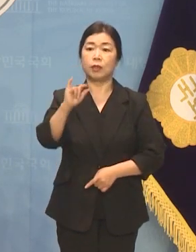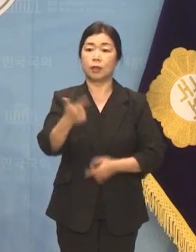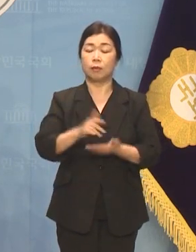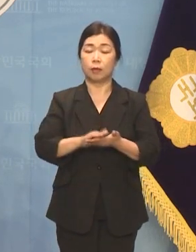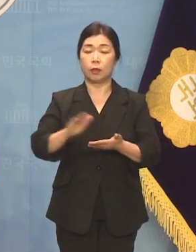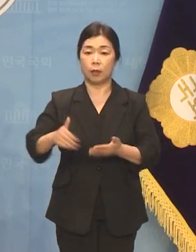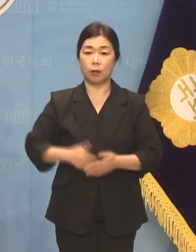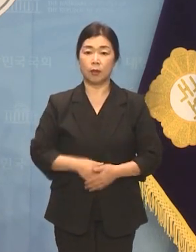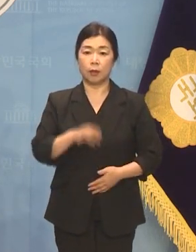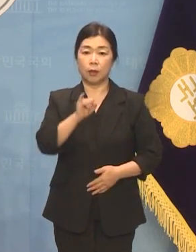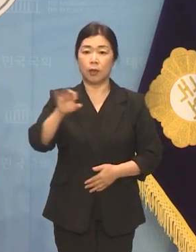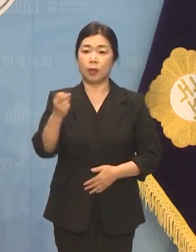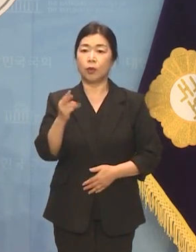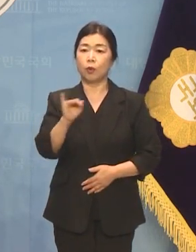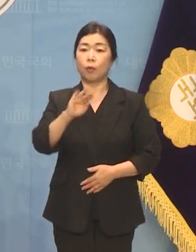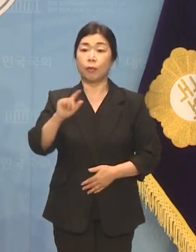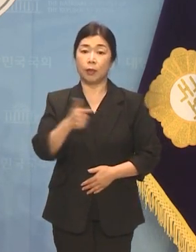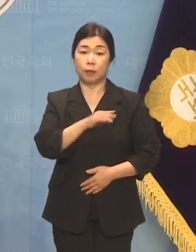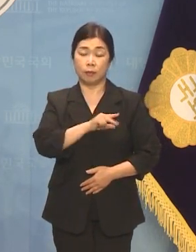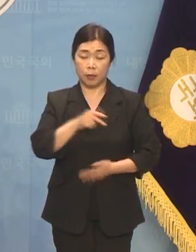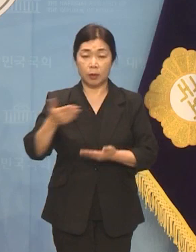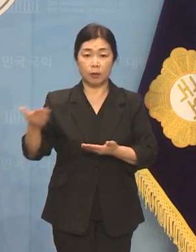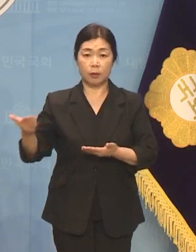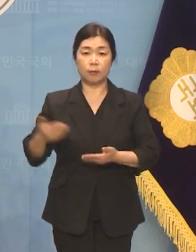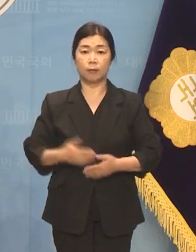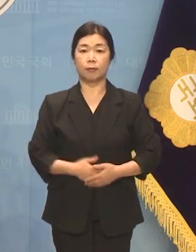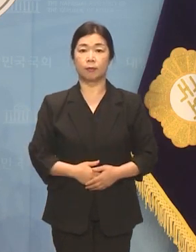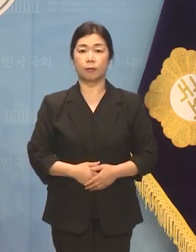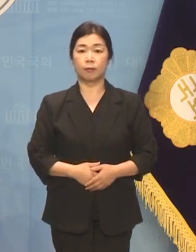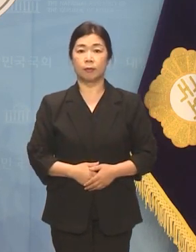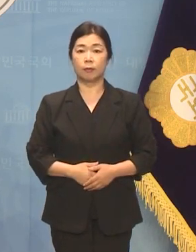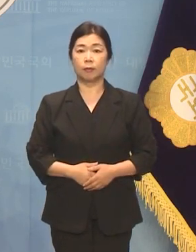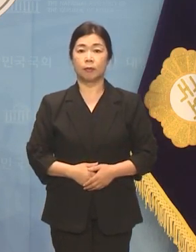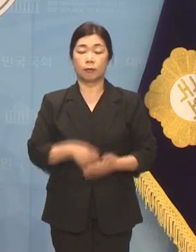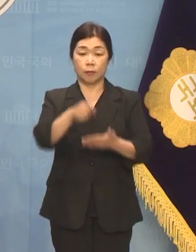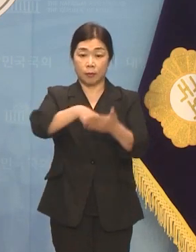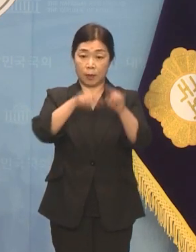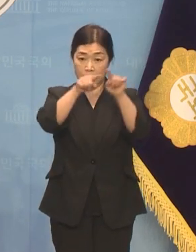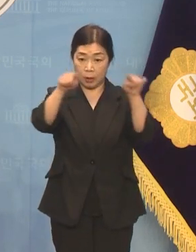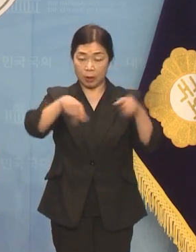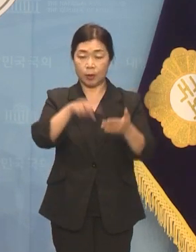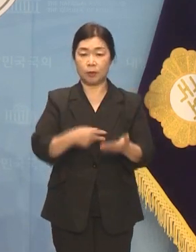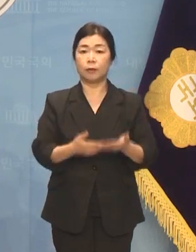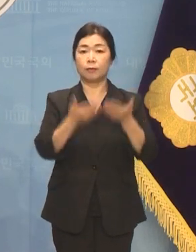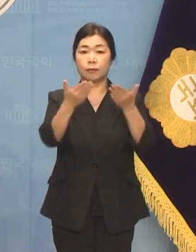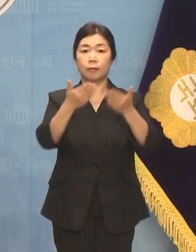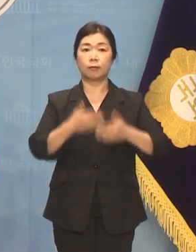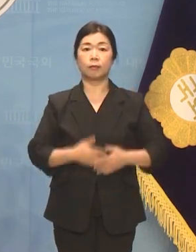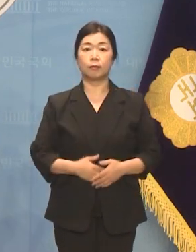네, 그리고 이용빈 의원님 오셨습니다. 그러면 기자회견문을 낭독하겠습니다.